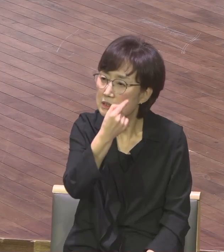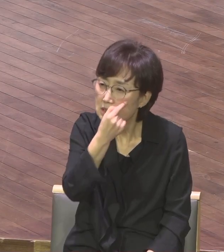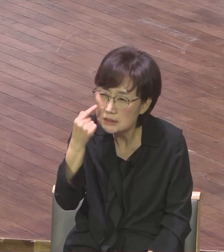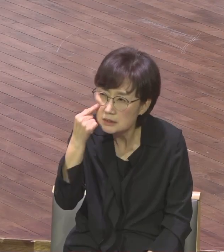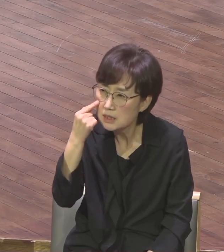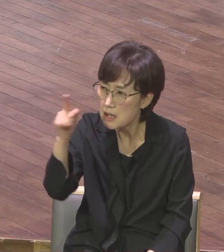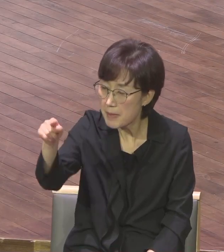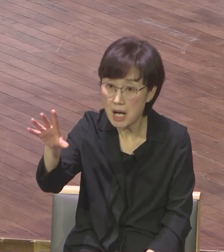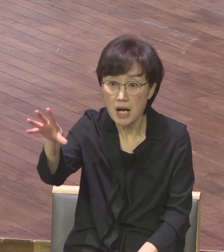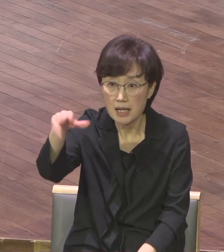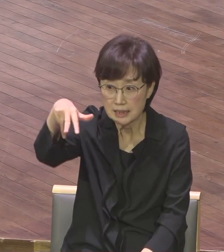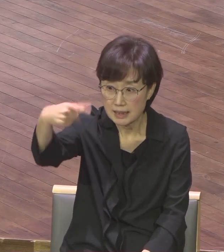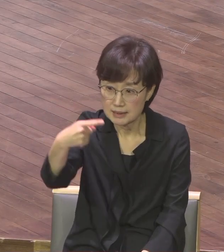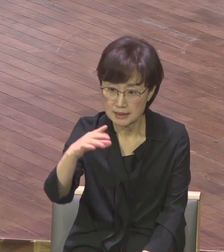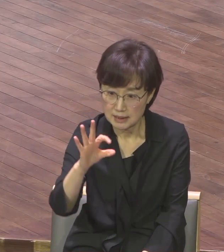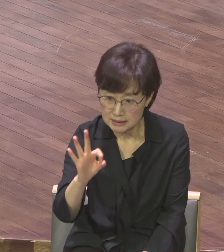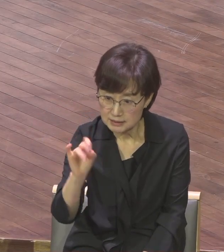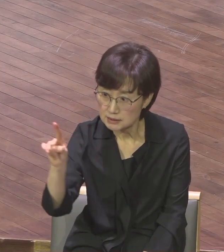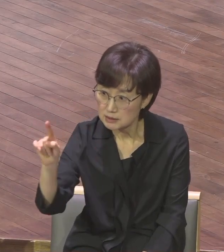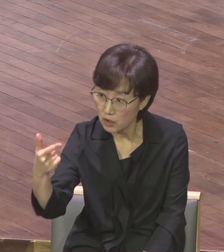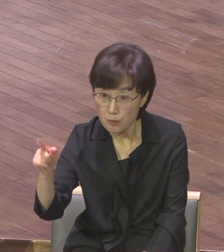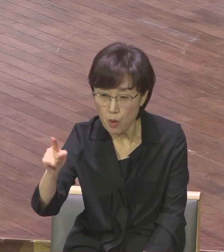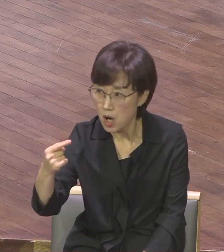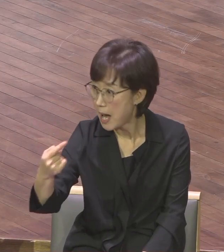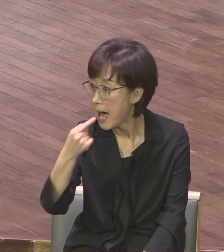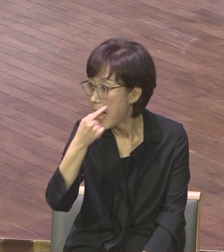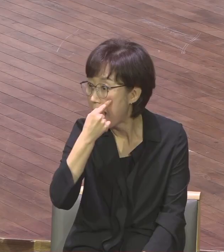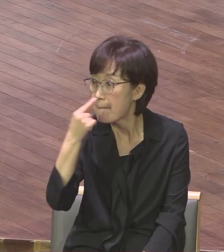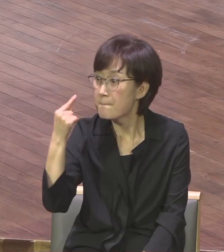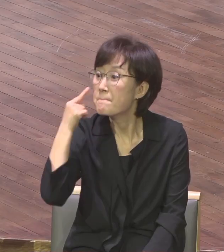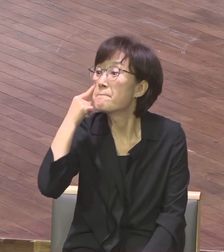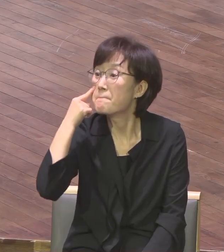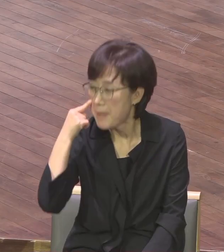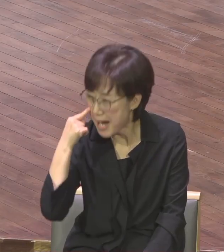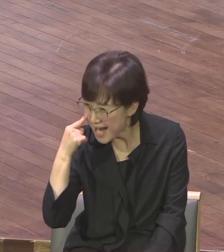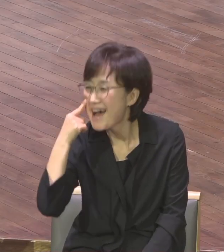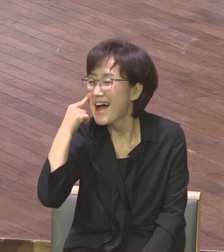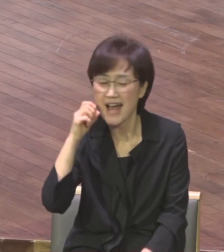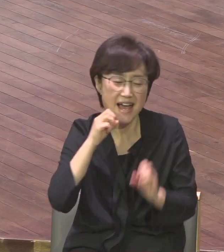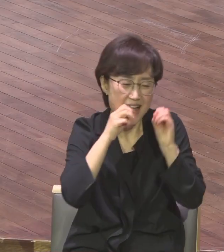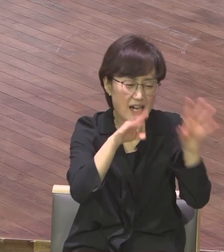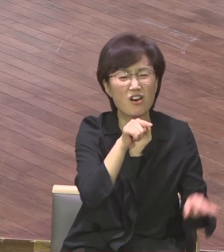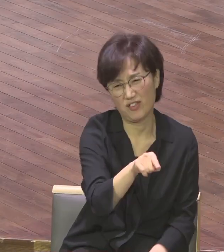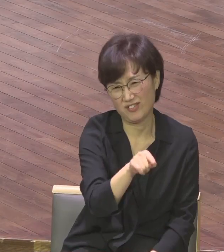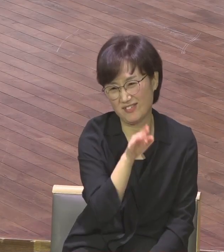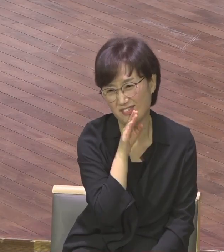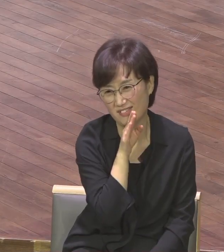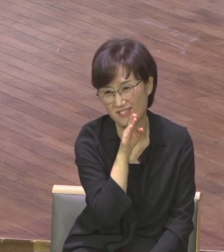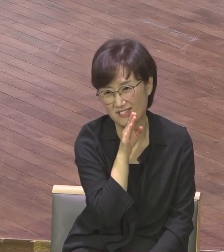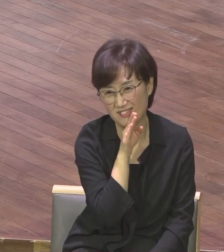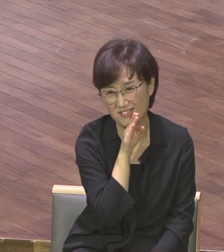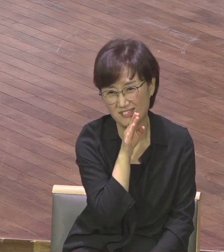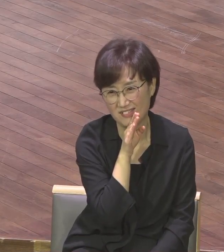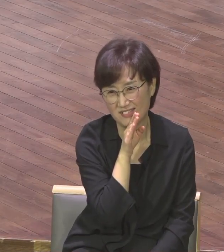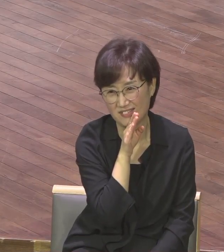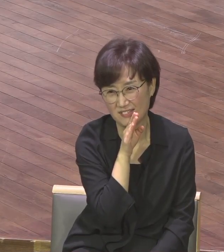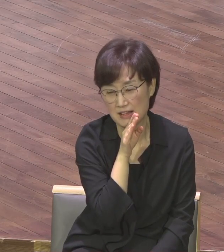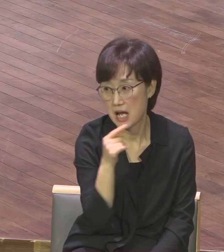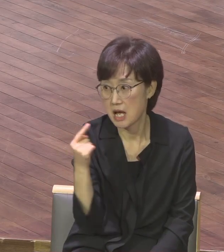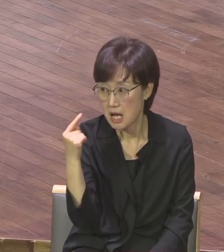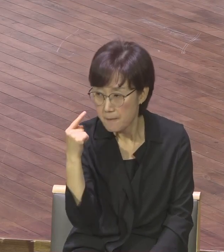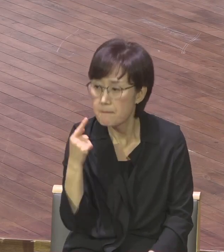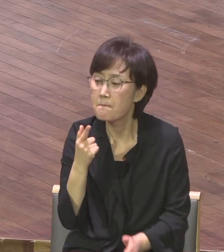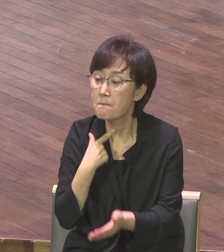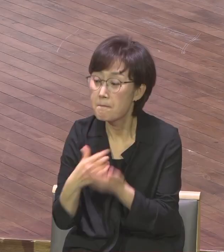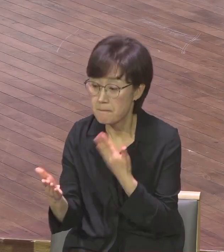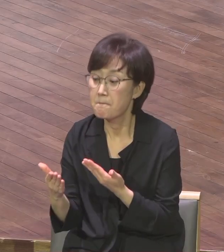뭔가를 보고 내가 뭔가를 체험했어야지. 뭔가를 체험, 이걸 전제로 하지요.